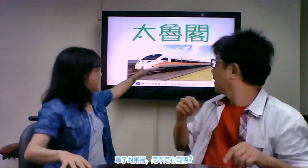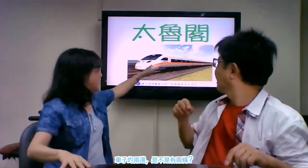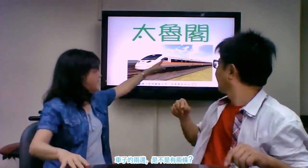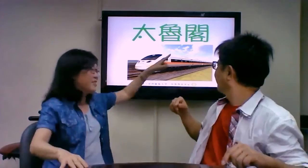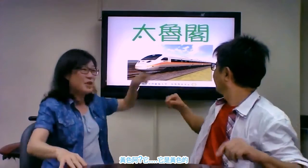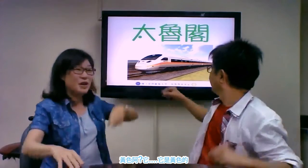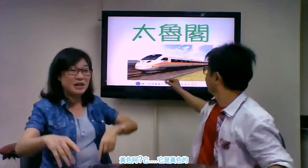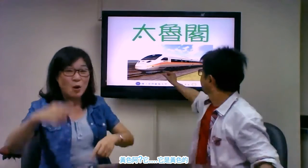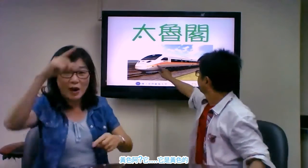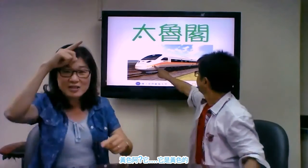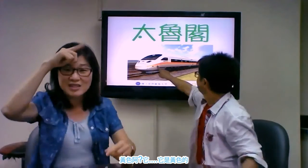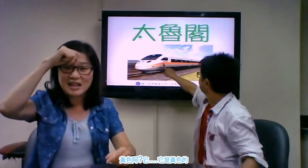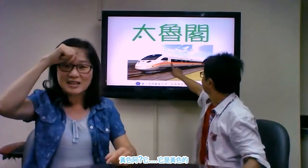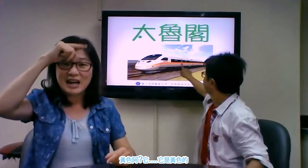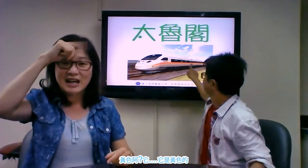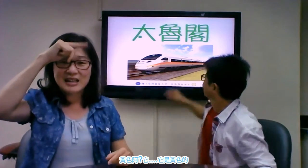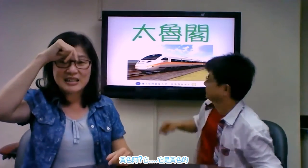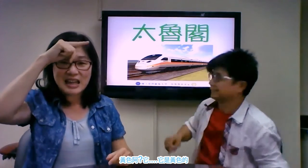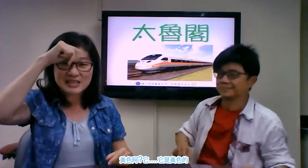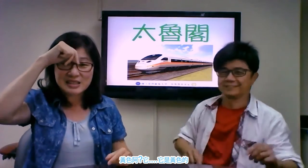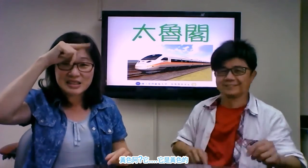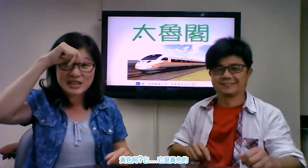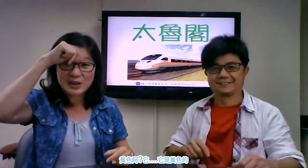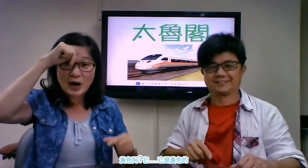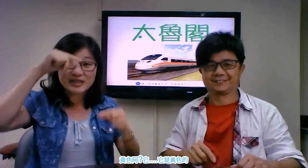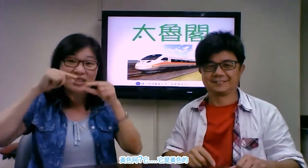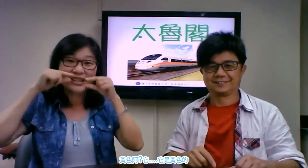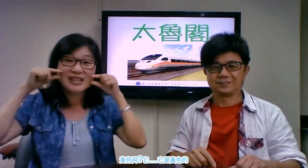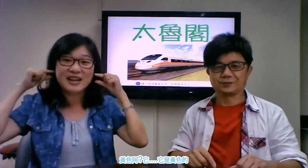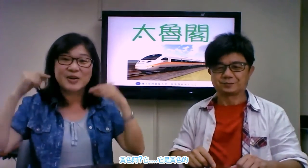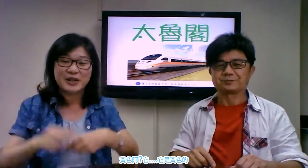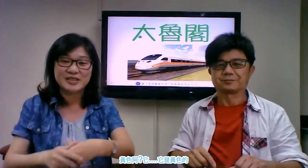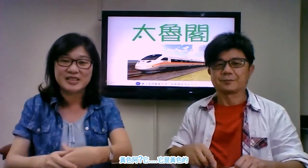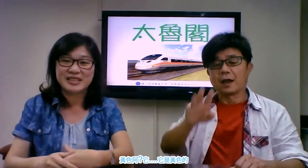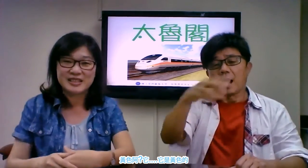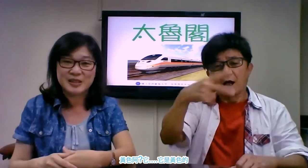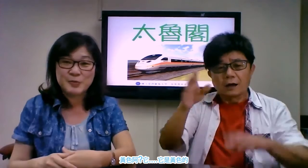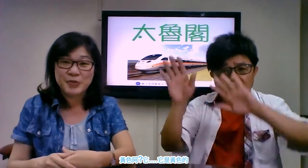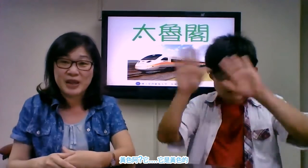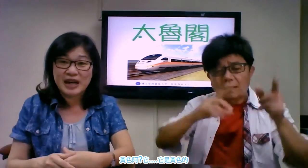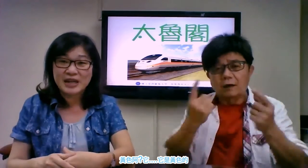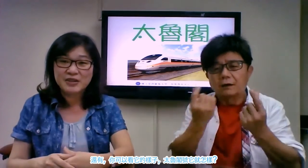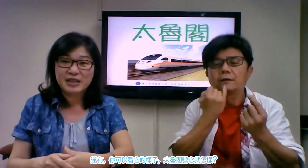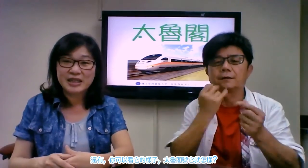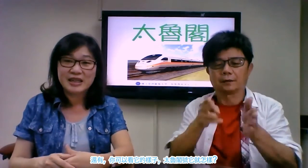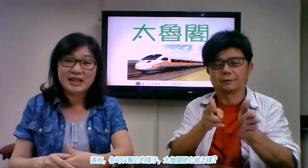条黄色啊？它是黄色，哦，黄色的。还有你可以看它的样